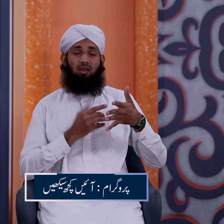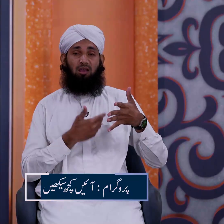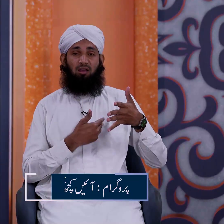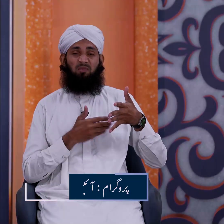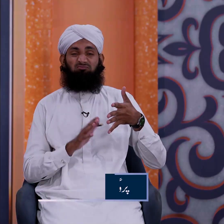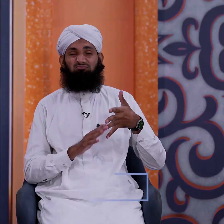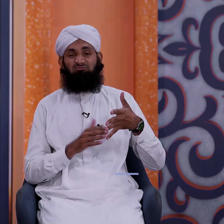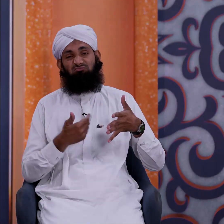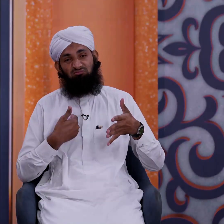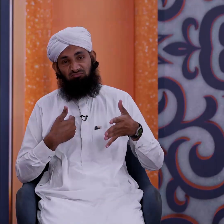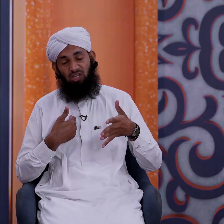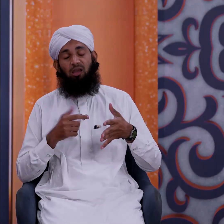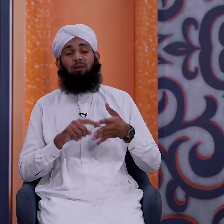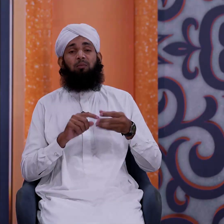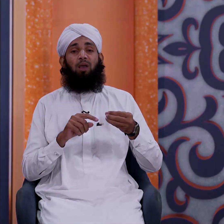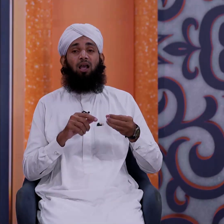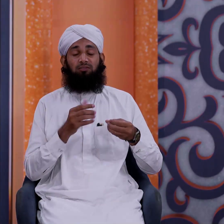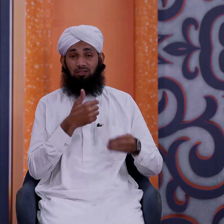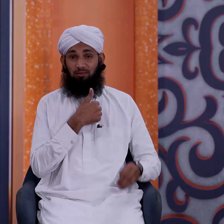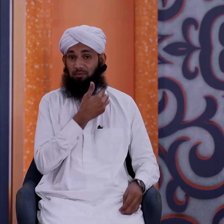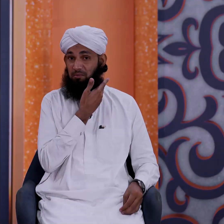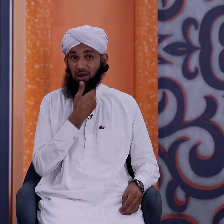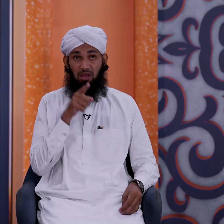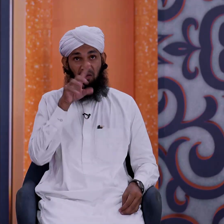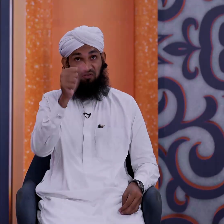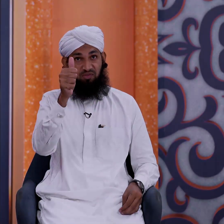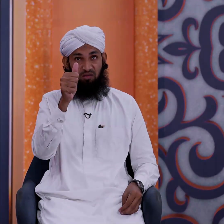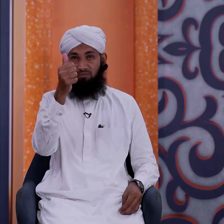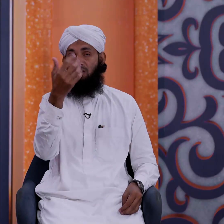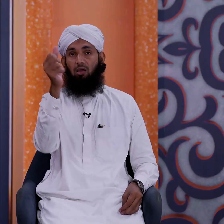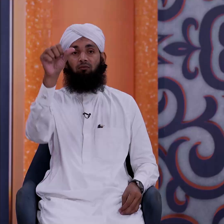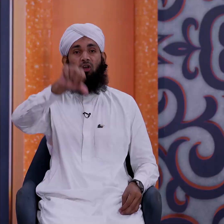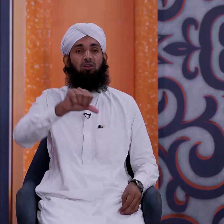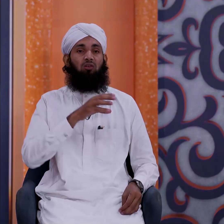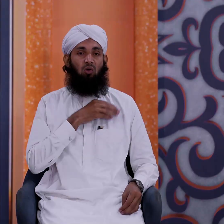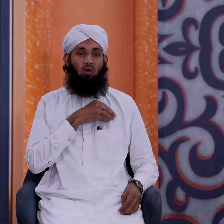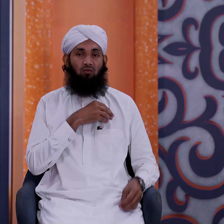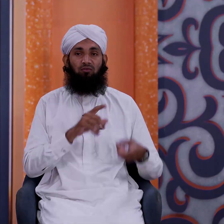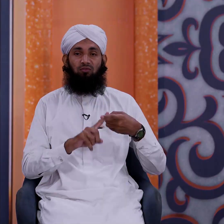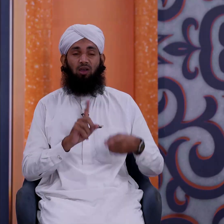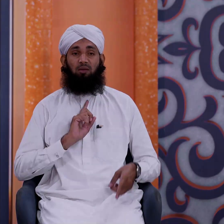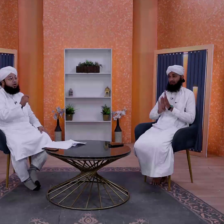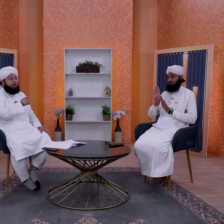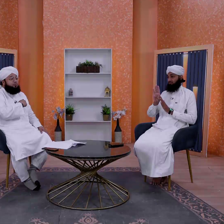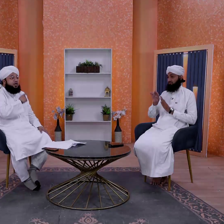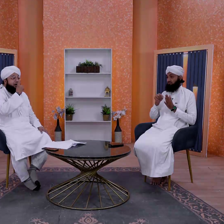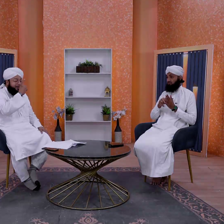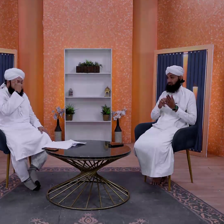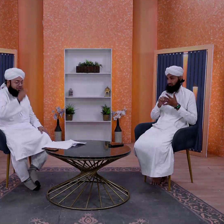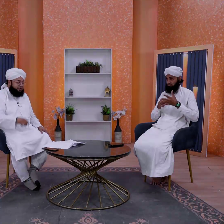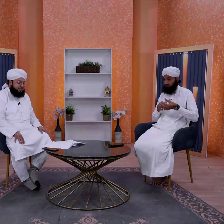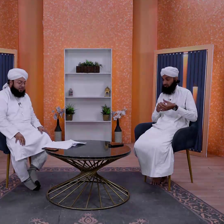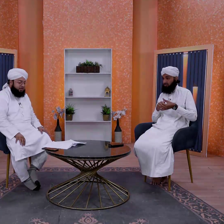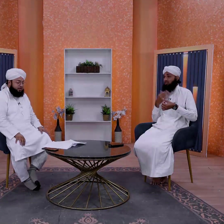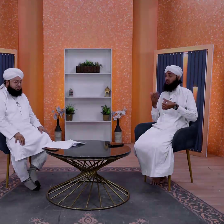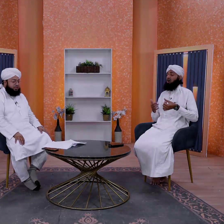پسند مقاصد کے فوت ہو جانے کا خوف ہو تو حسد ہوتا ہے، حب جا کی وجہ سے حسد ہوتا ہے، قلبی خباثت